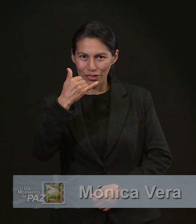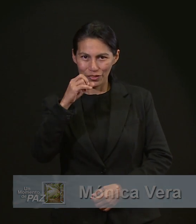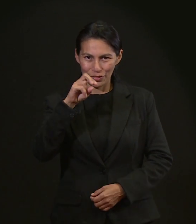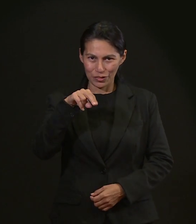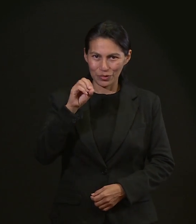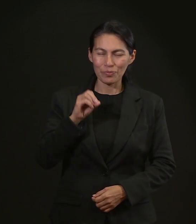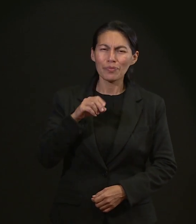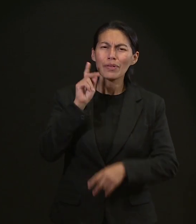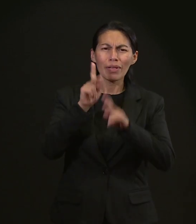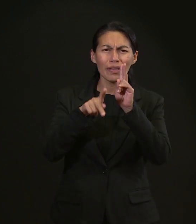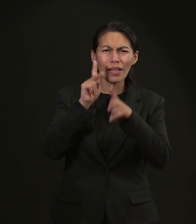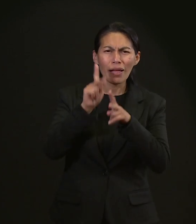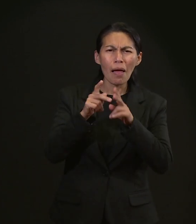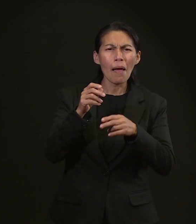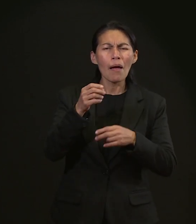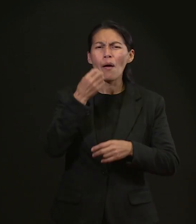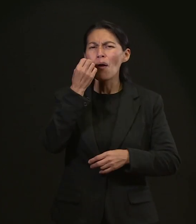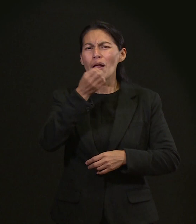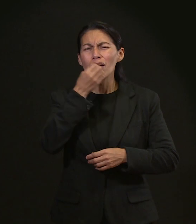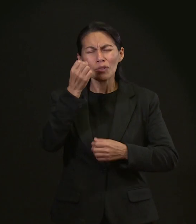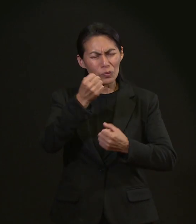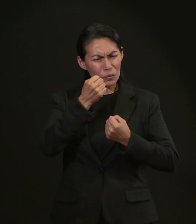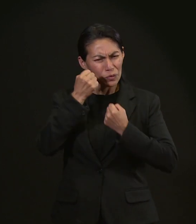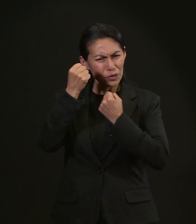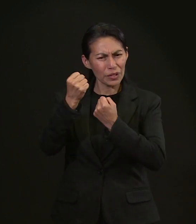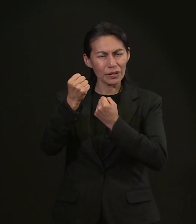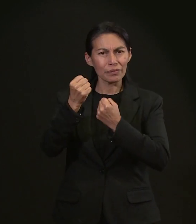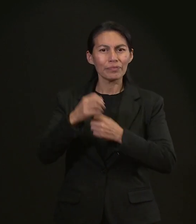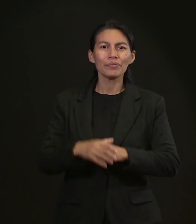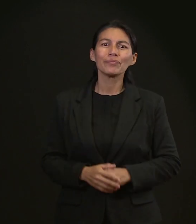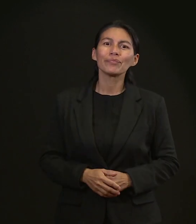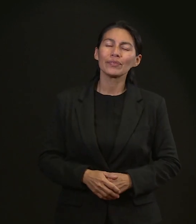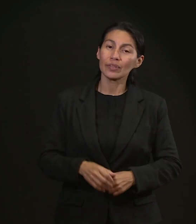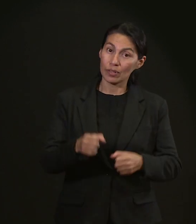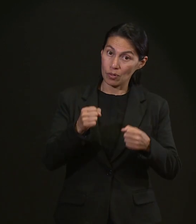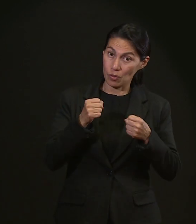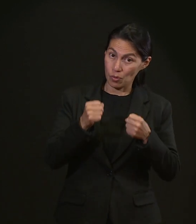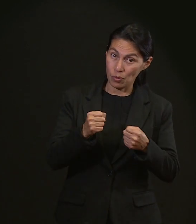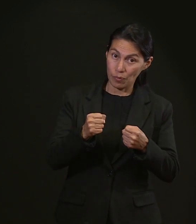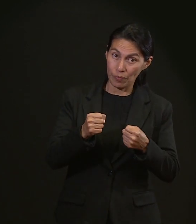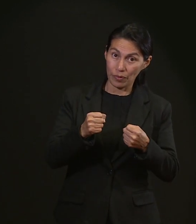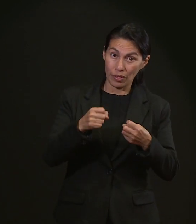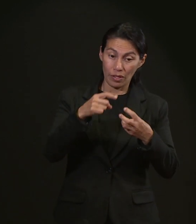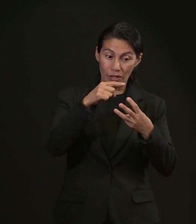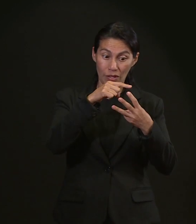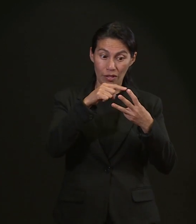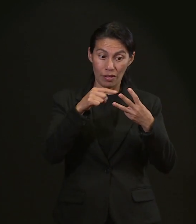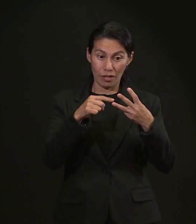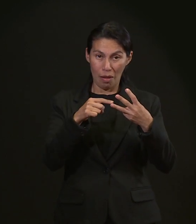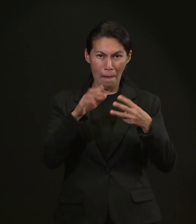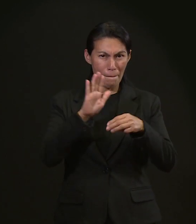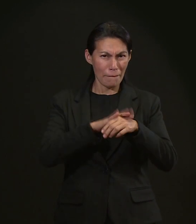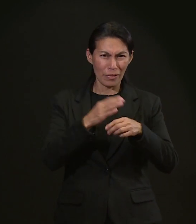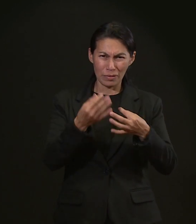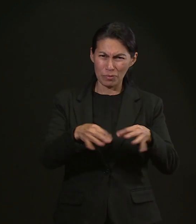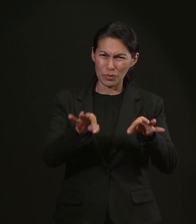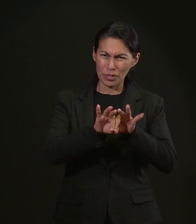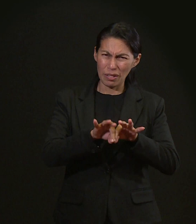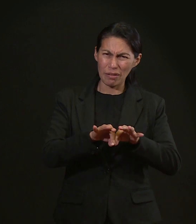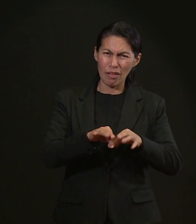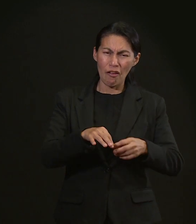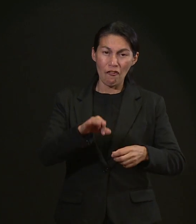poder de la oración con ustedes sin duda alguna las tres fuerzas motrices del alma